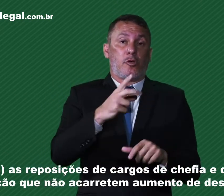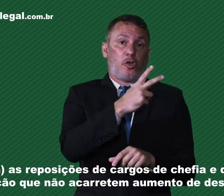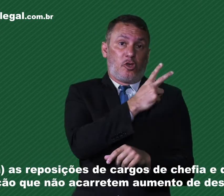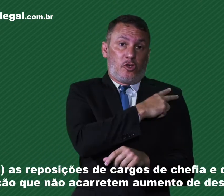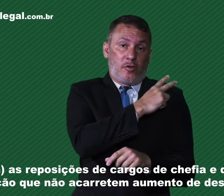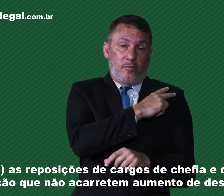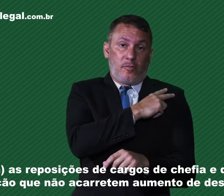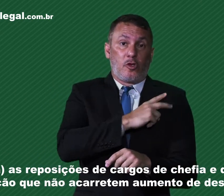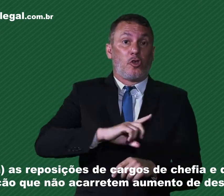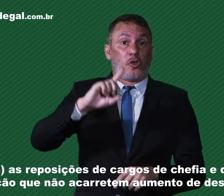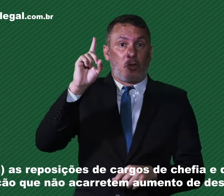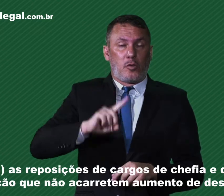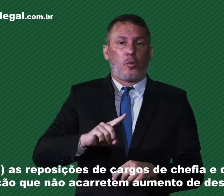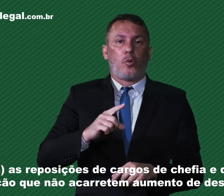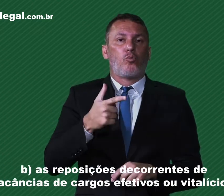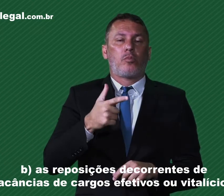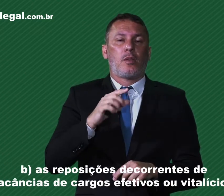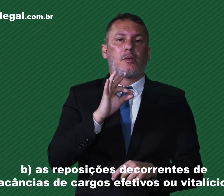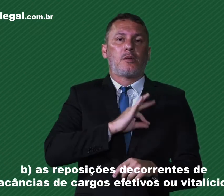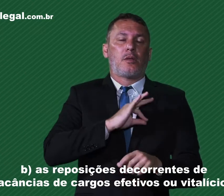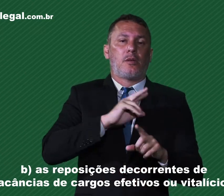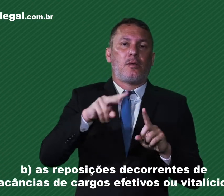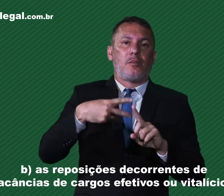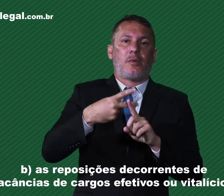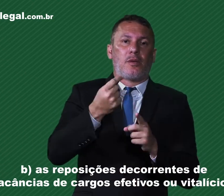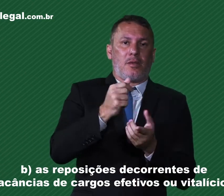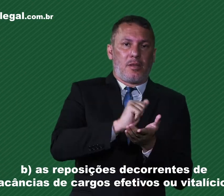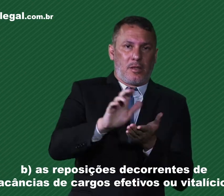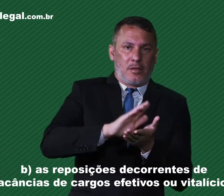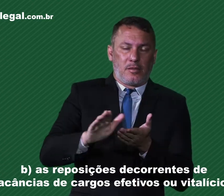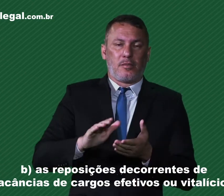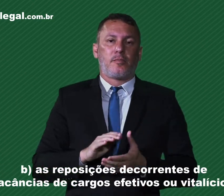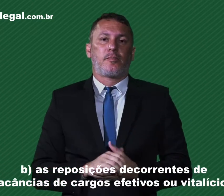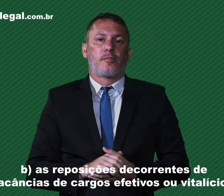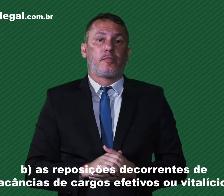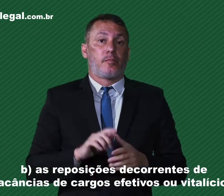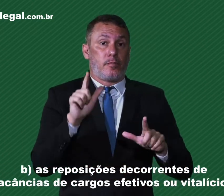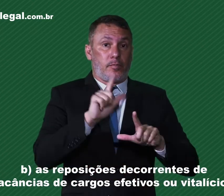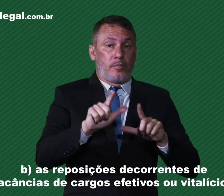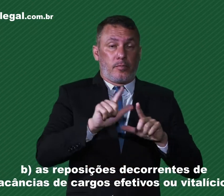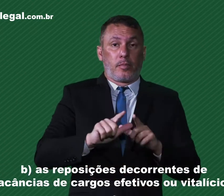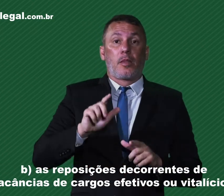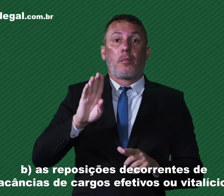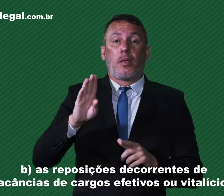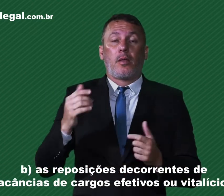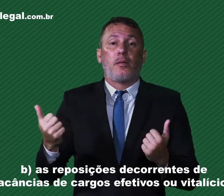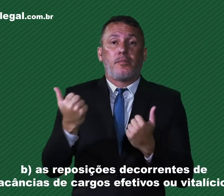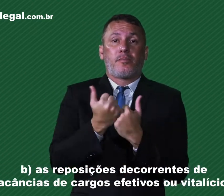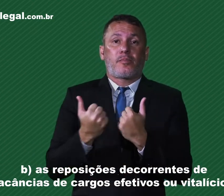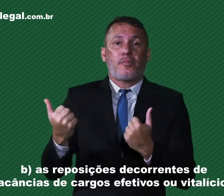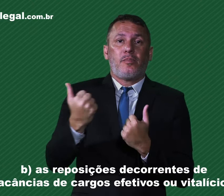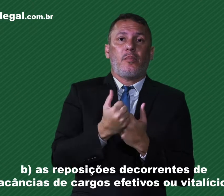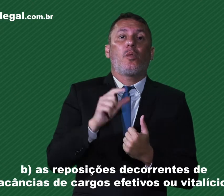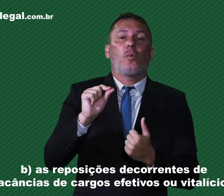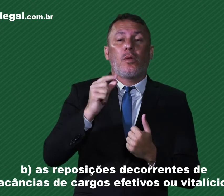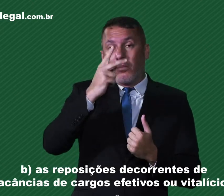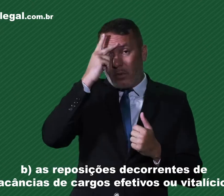acarreta em aumento de despesa alínea B as reposições decorrentes de vacância de cargos efetivos ou